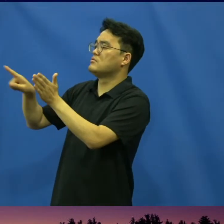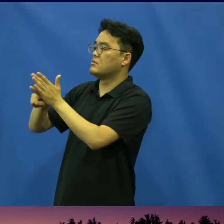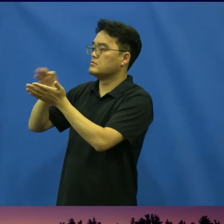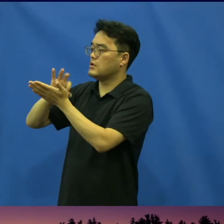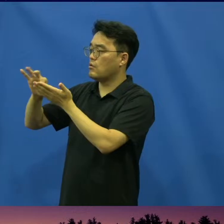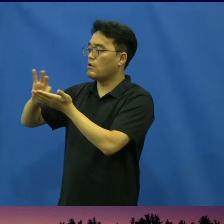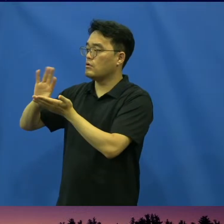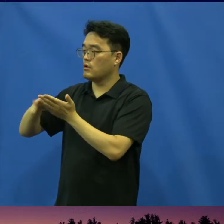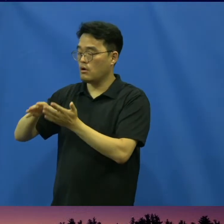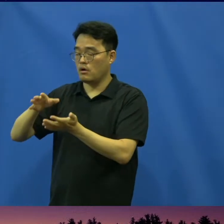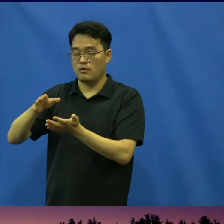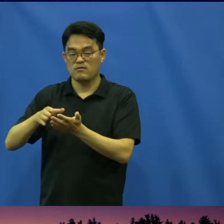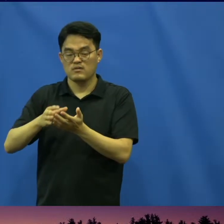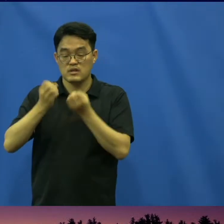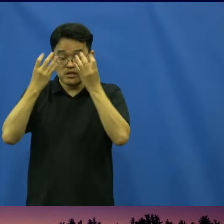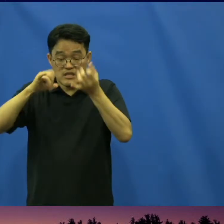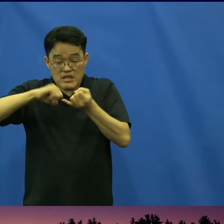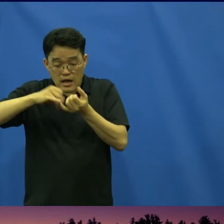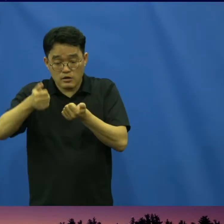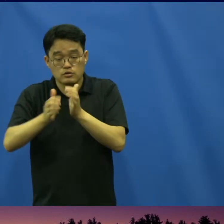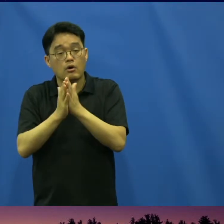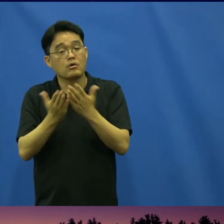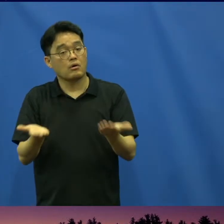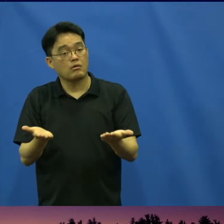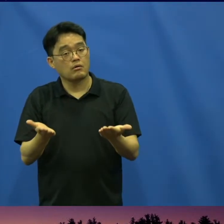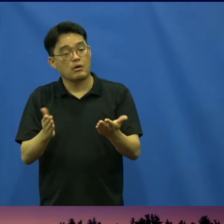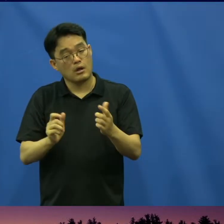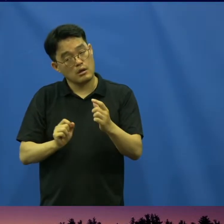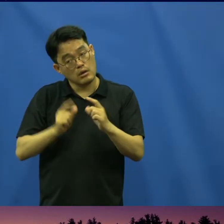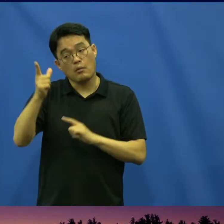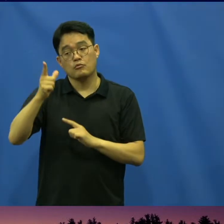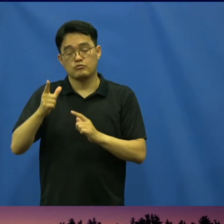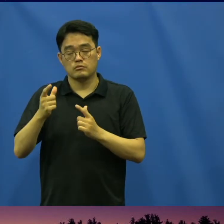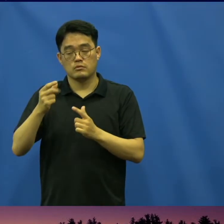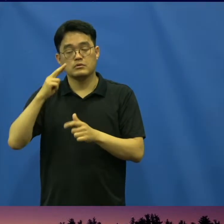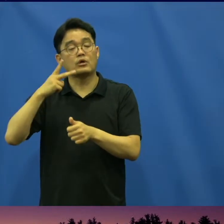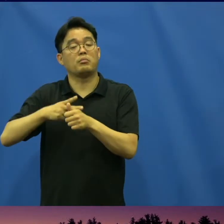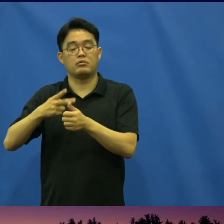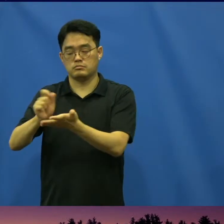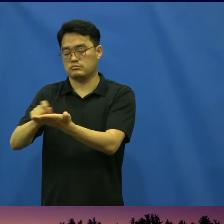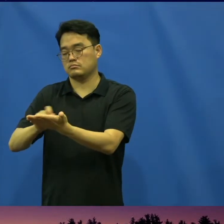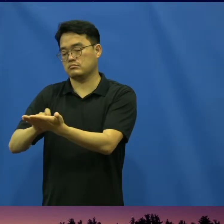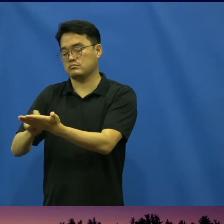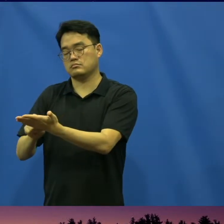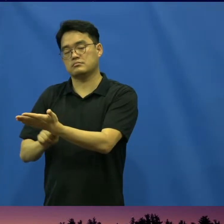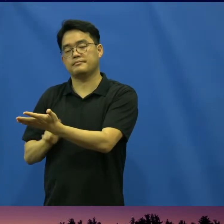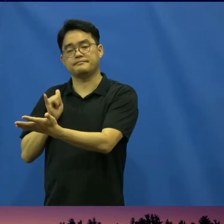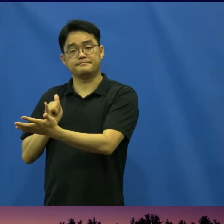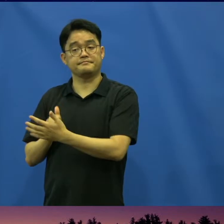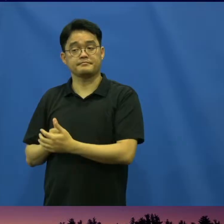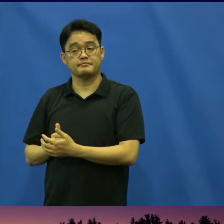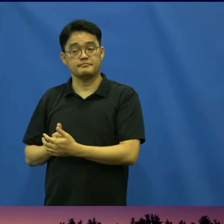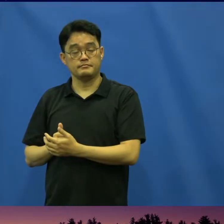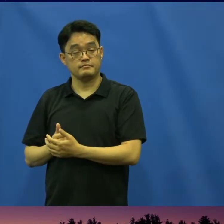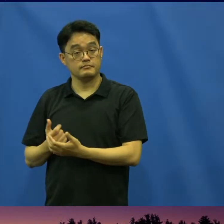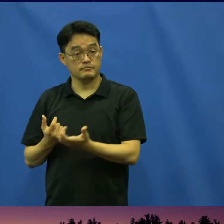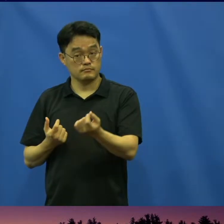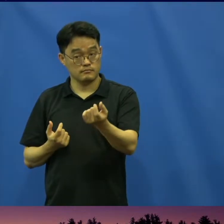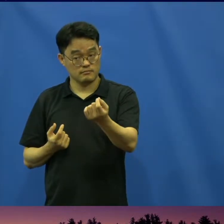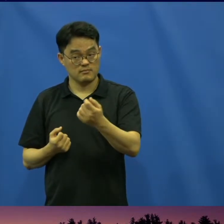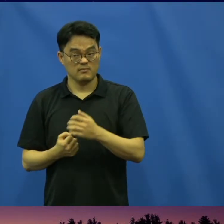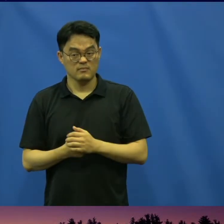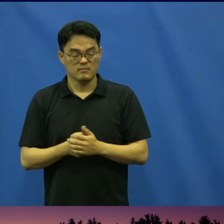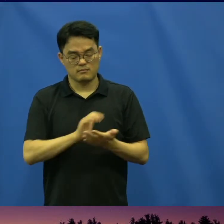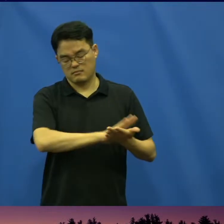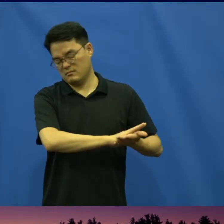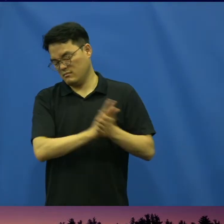그 아는 것으로 그가 알고 있는 율법을 가지고 하나님 예수 믿는 사람을 잡아가지고 죽이는 일에 앞장을 섰던 그래서